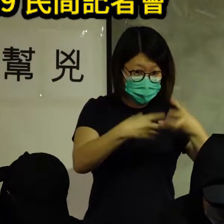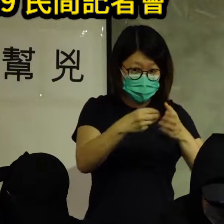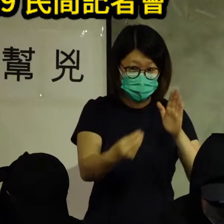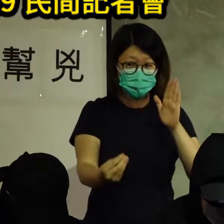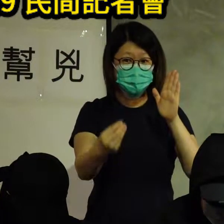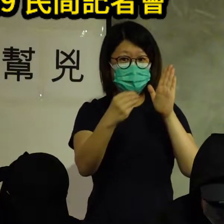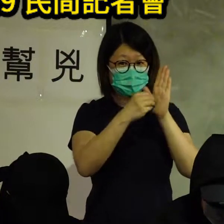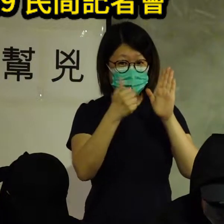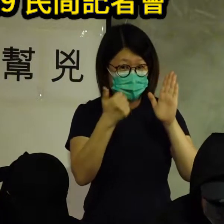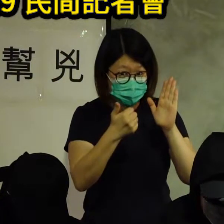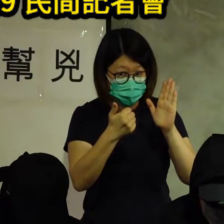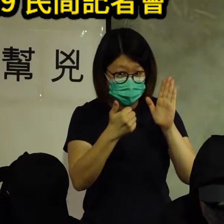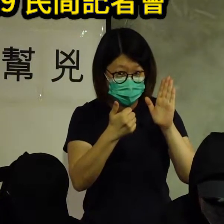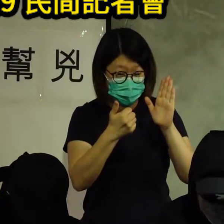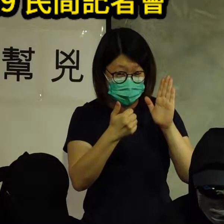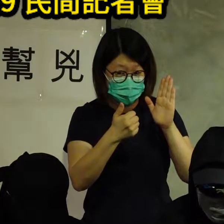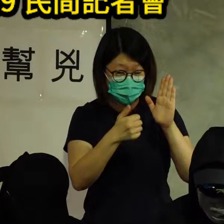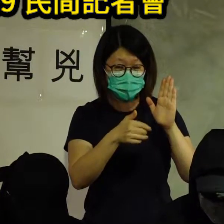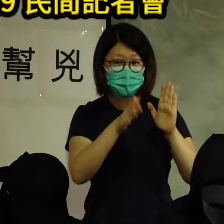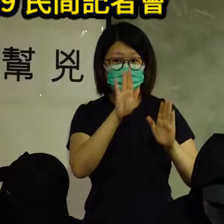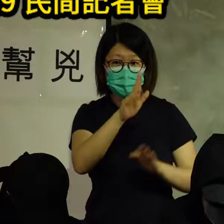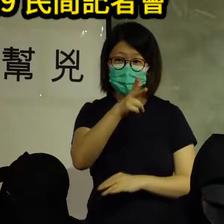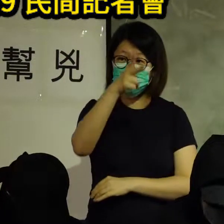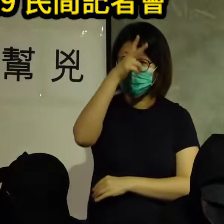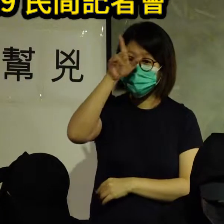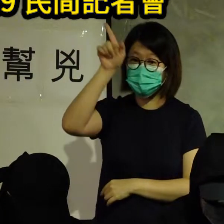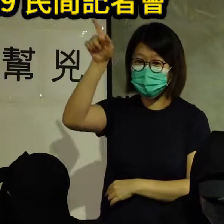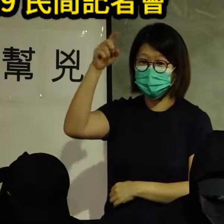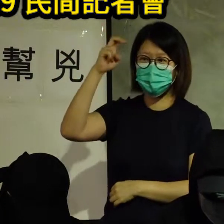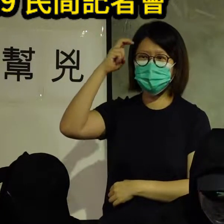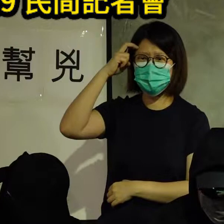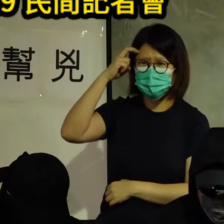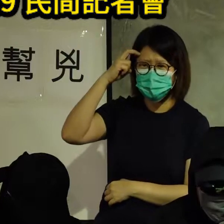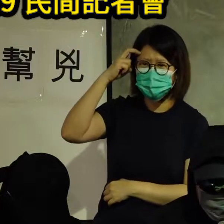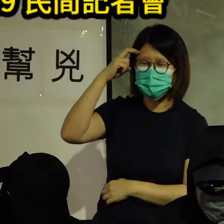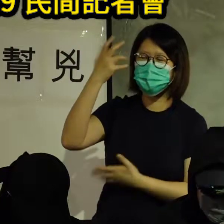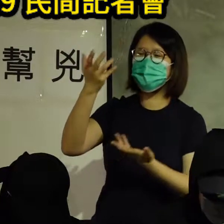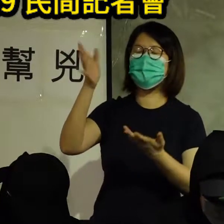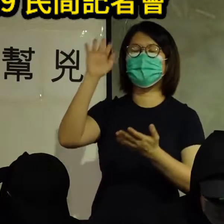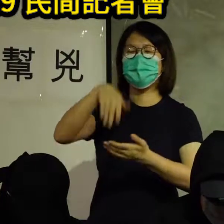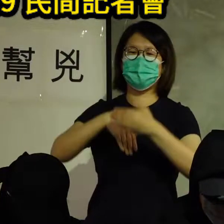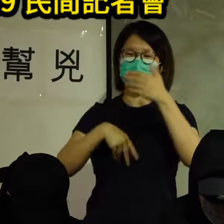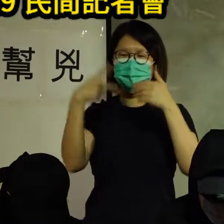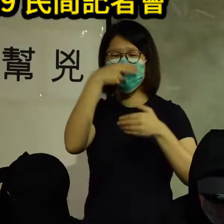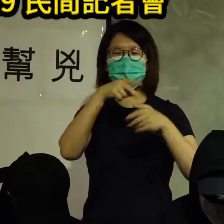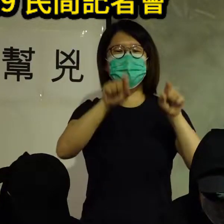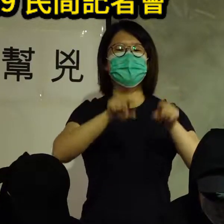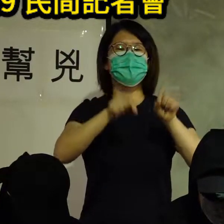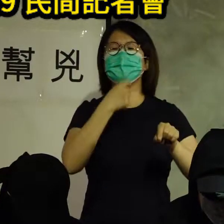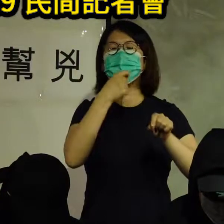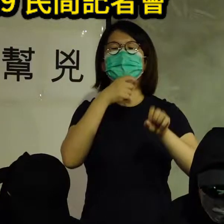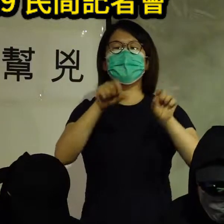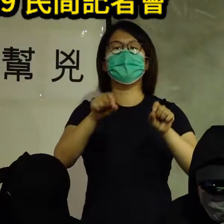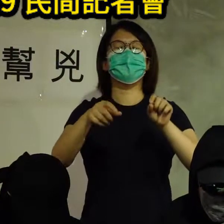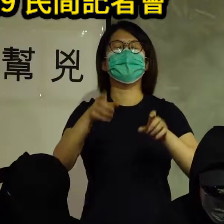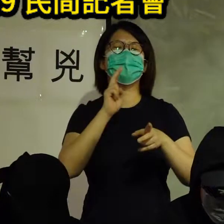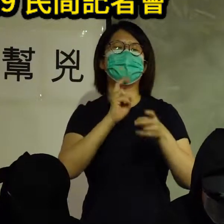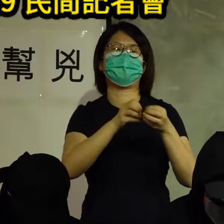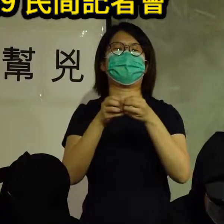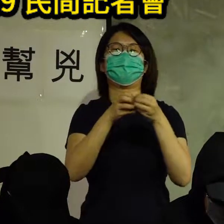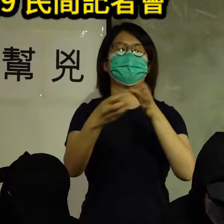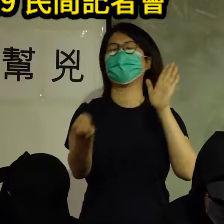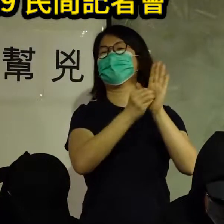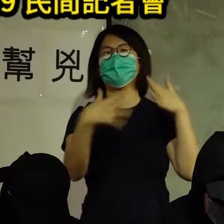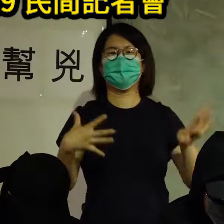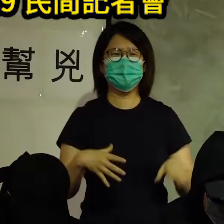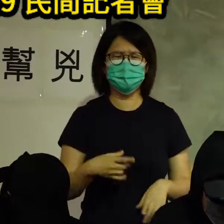引作為對極權眼中危害國家安全的行為而藉絲還魂 迫害抗爭